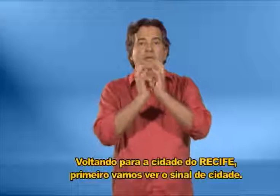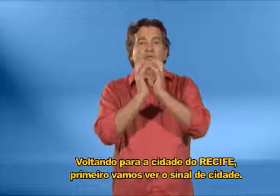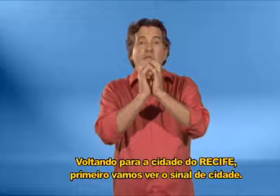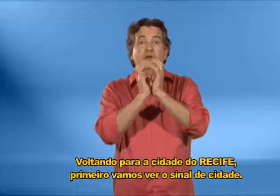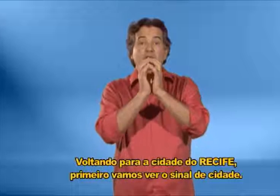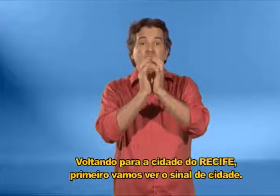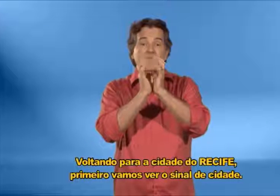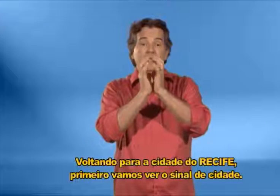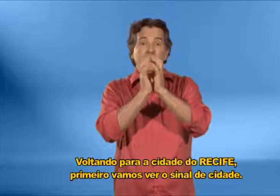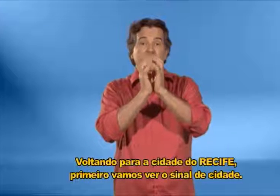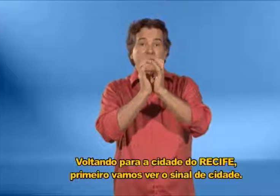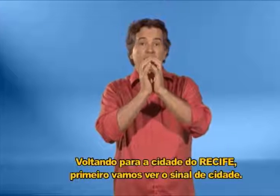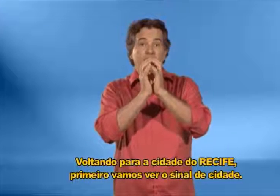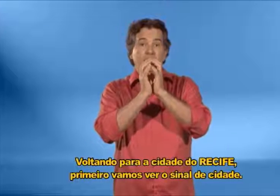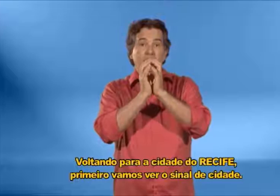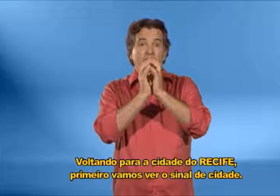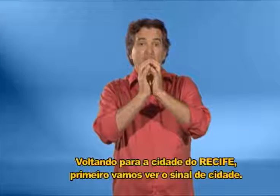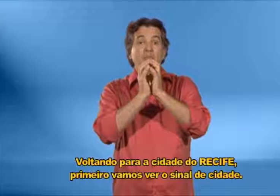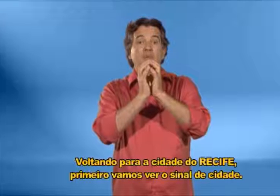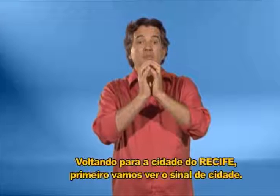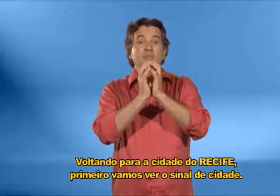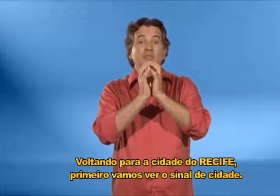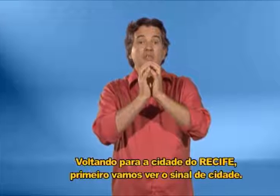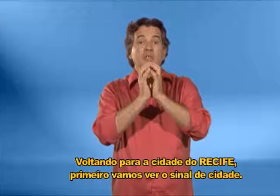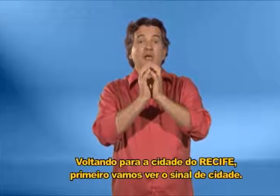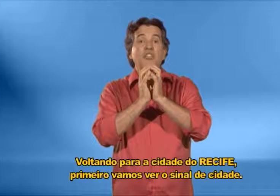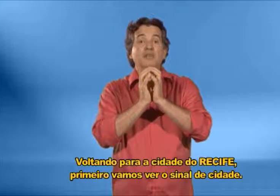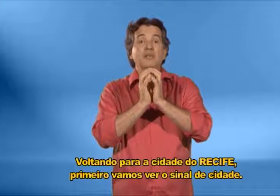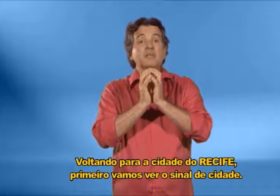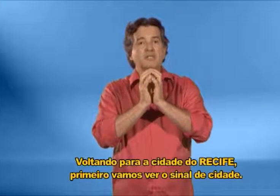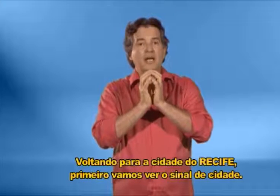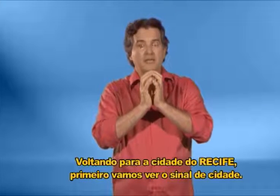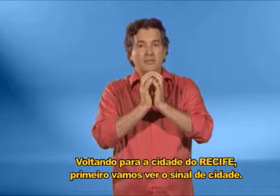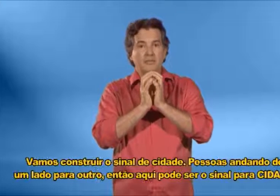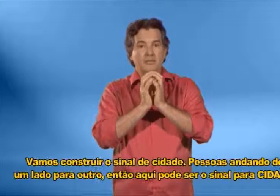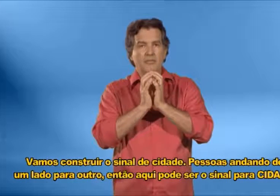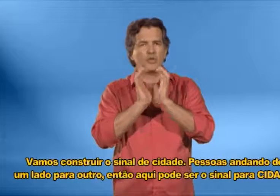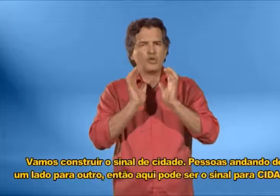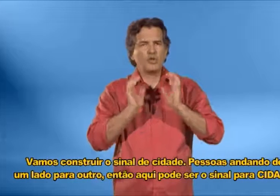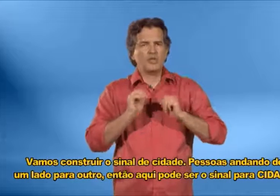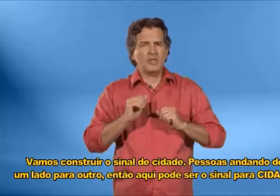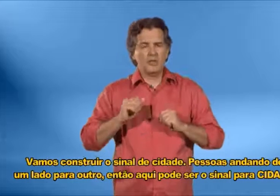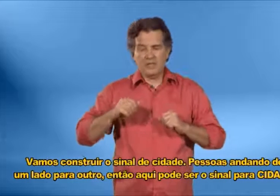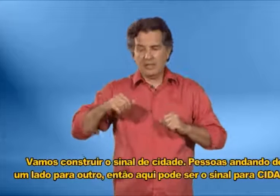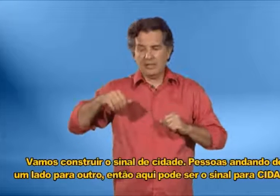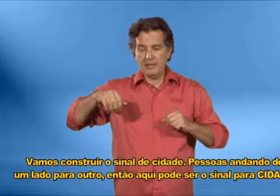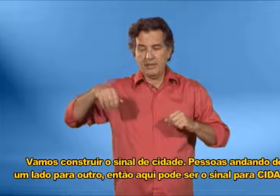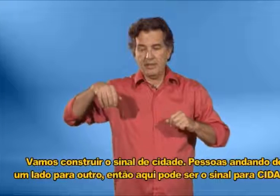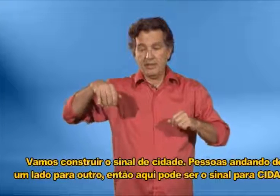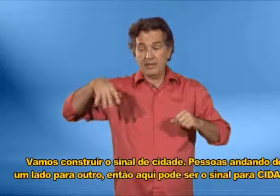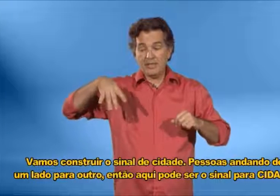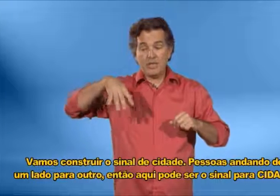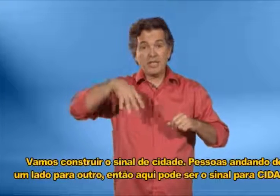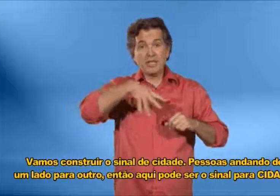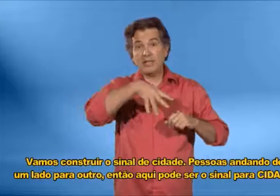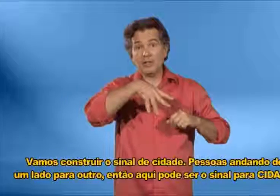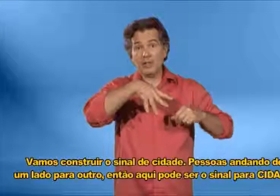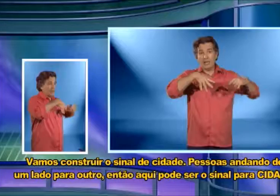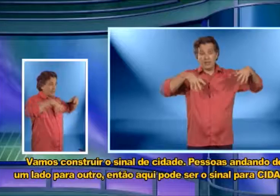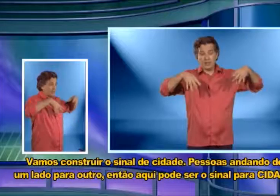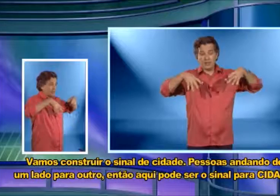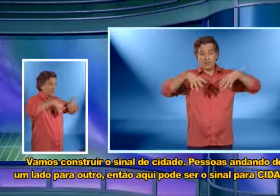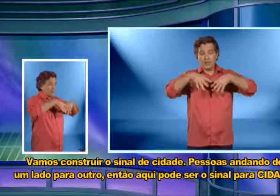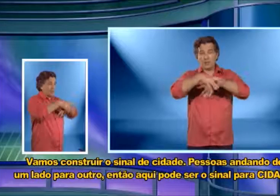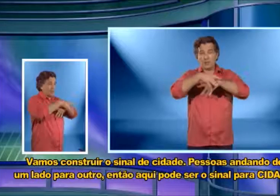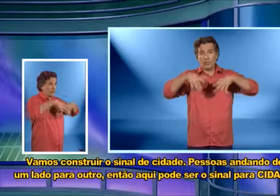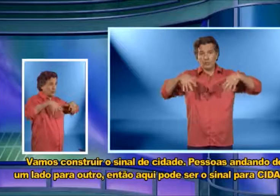jacaré. Voltando para a cidade do Recife, primeiro vamos ver o sinal de cidade. Vamos construir o sinal de cidade. Pessoas andando para um